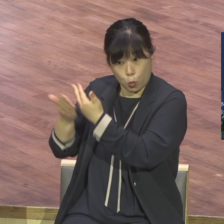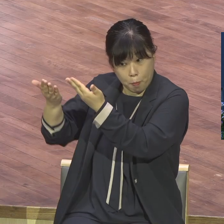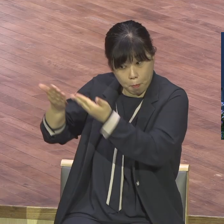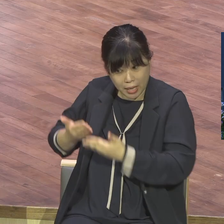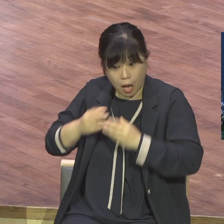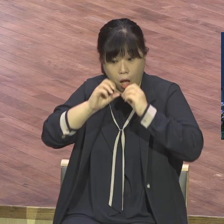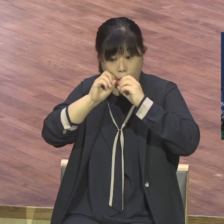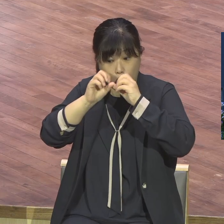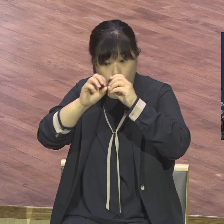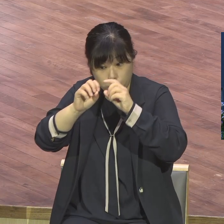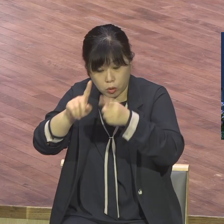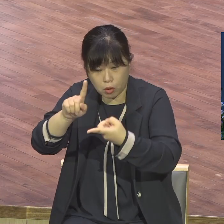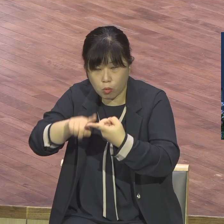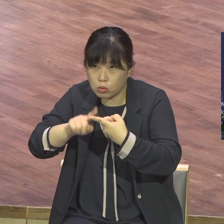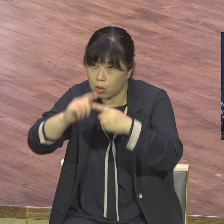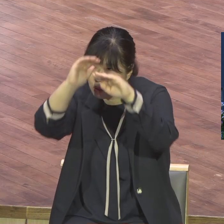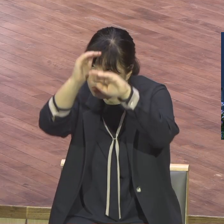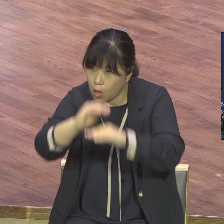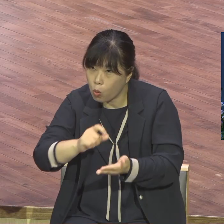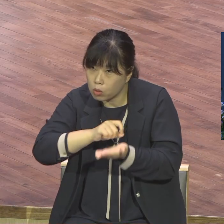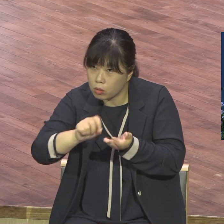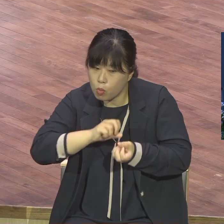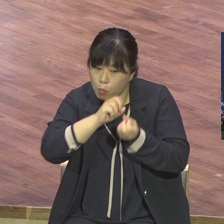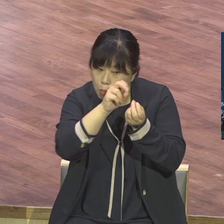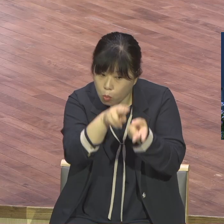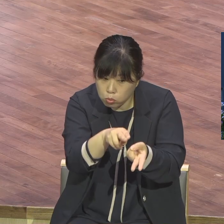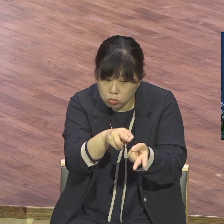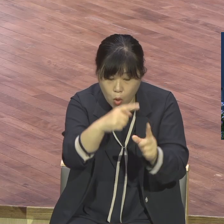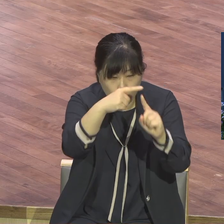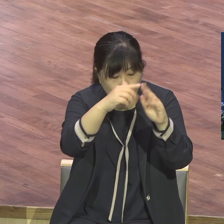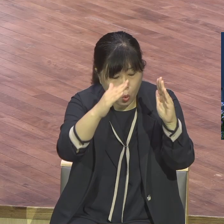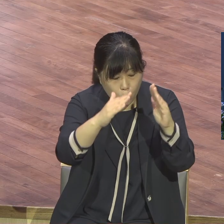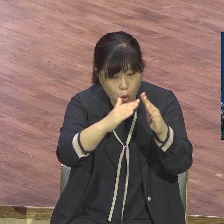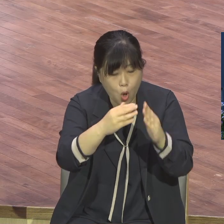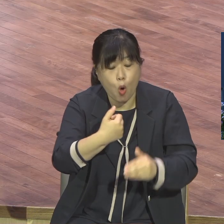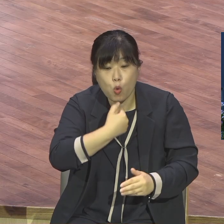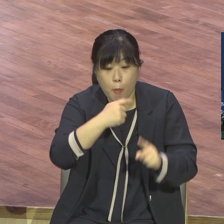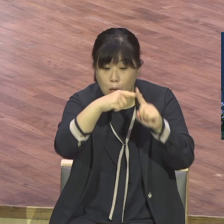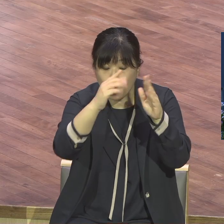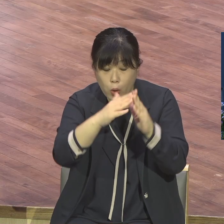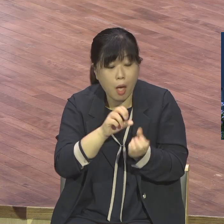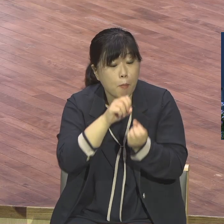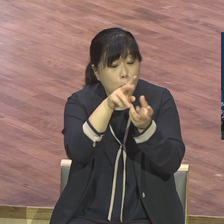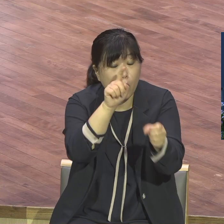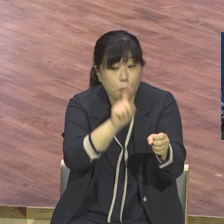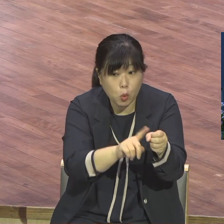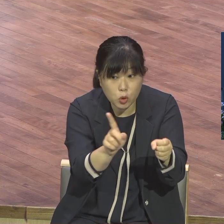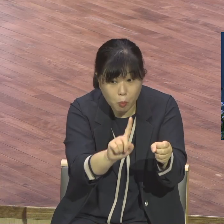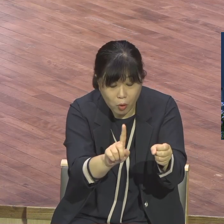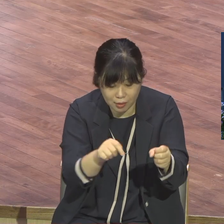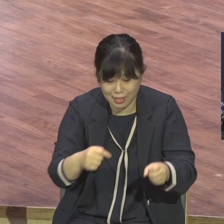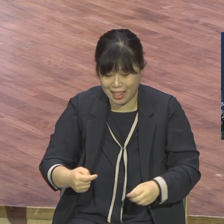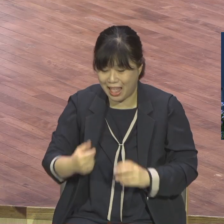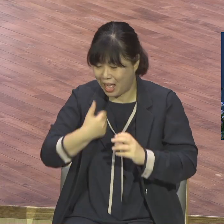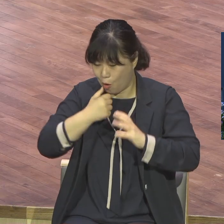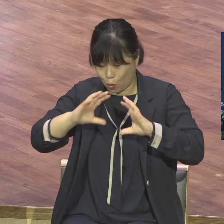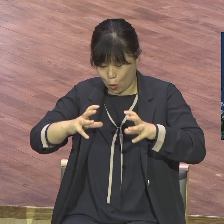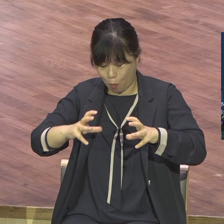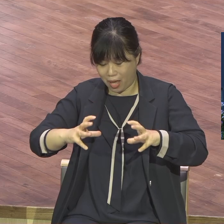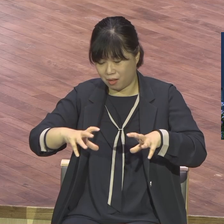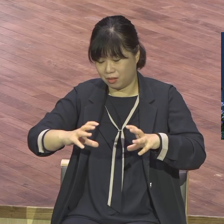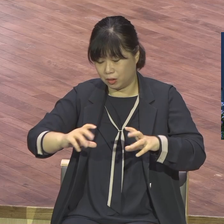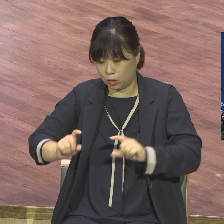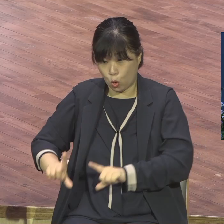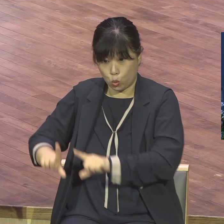무엇이냐? 로마 제국의 동편 지역에는 복음의 씨앗을 뿌려 놓았으니 이제